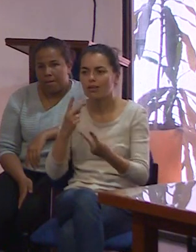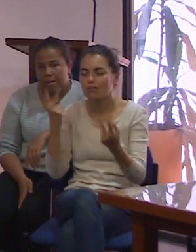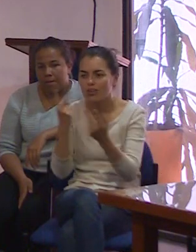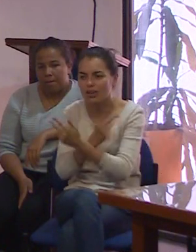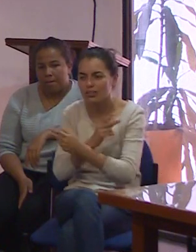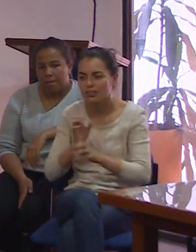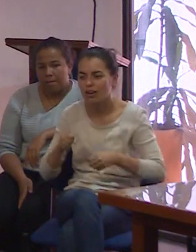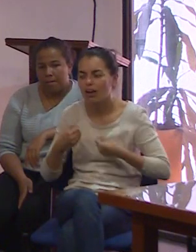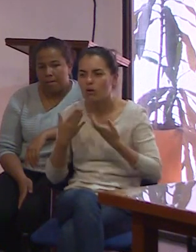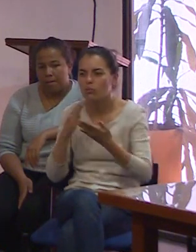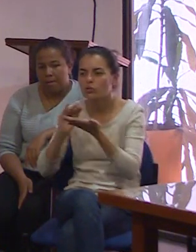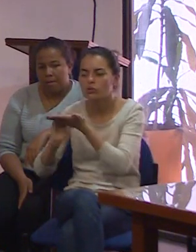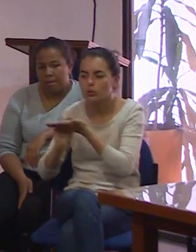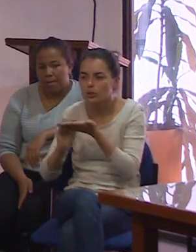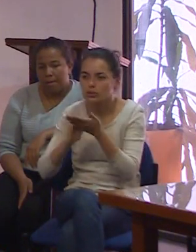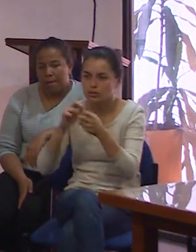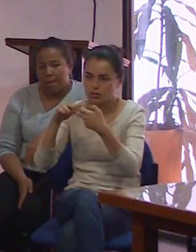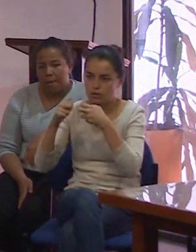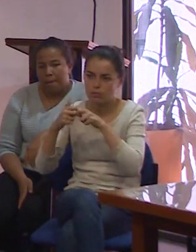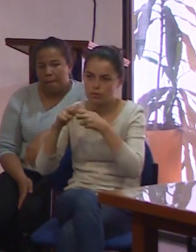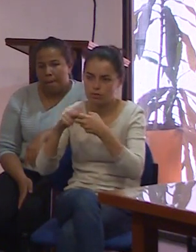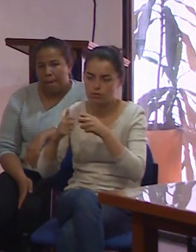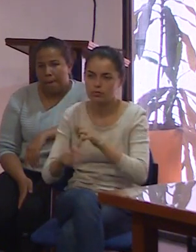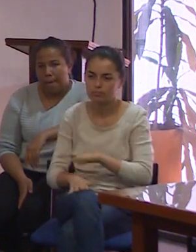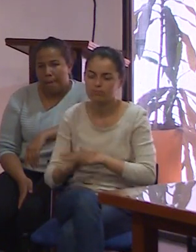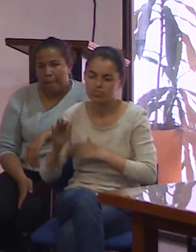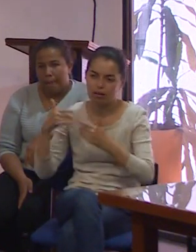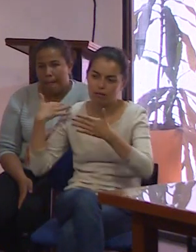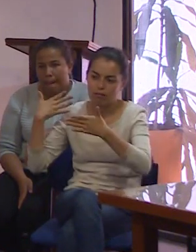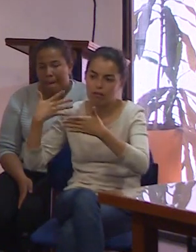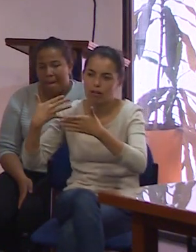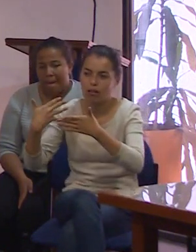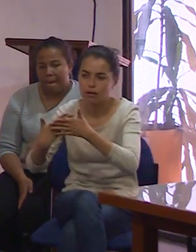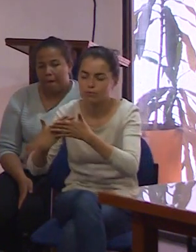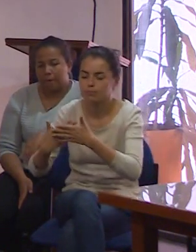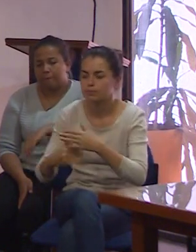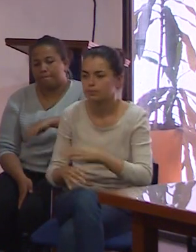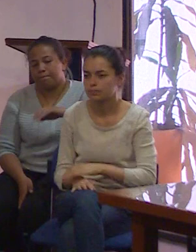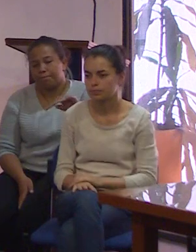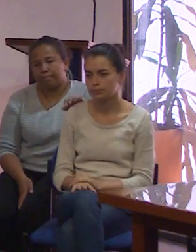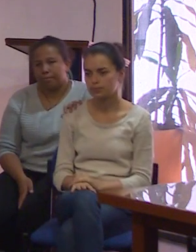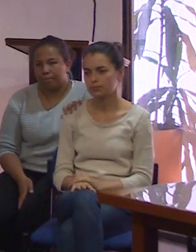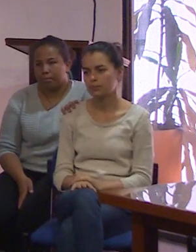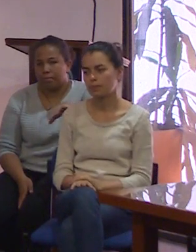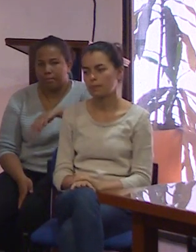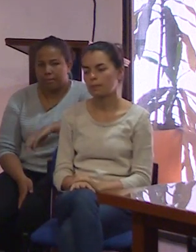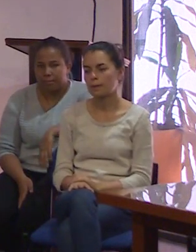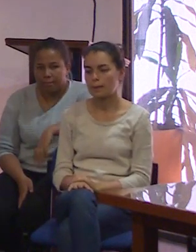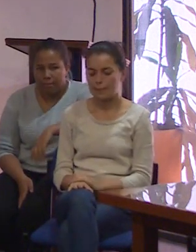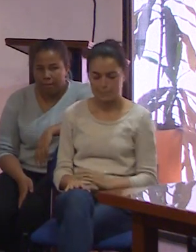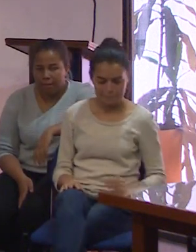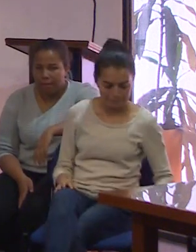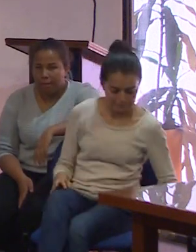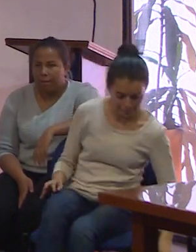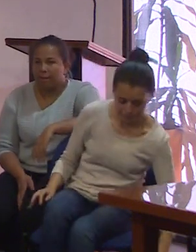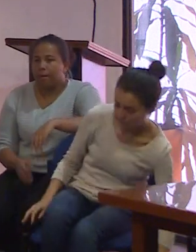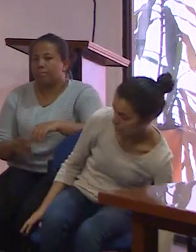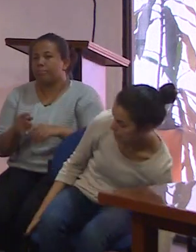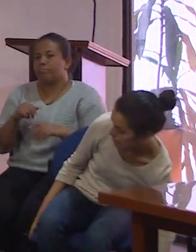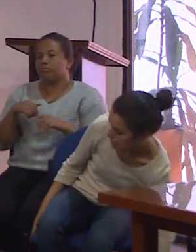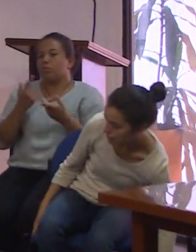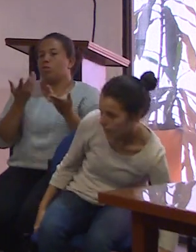bueno, muchísimo que usted ya hemos abordado en las diferentes asignaturas, cómo abordar de una manera